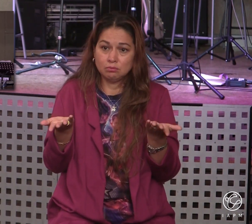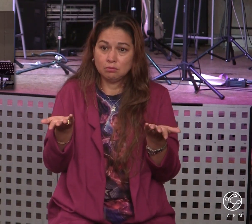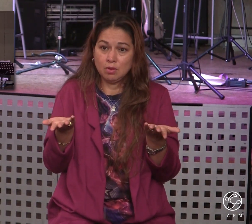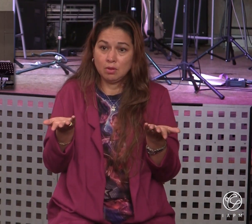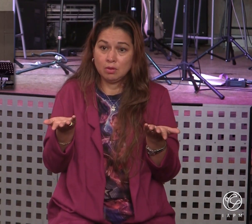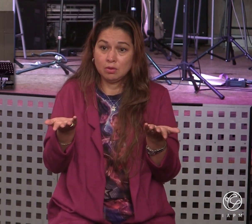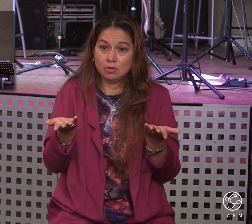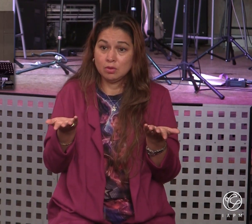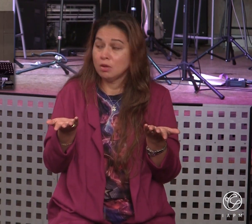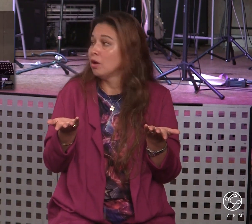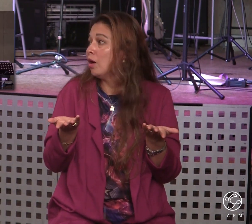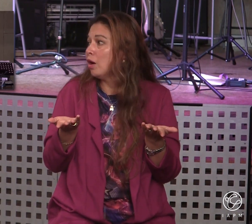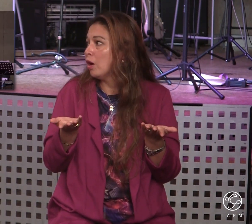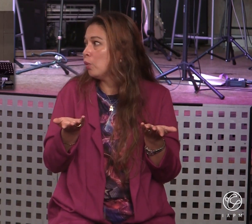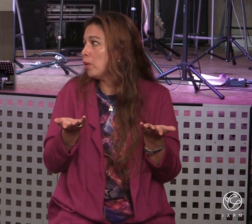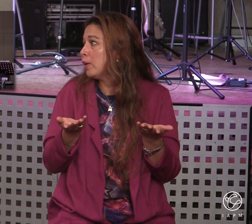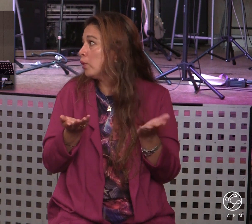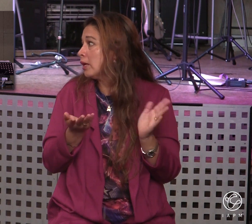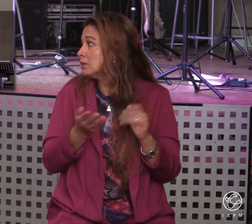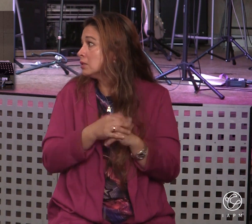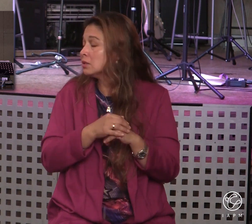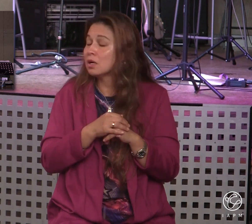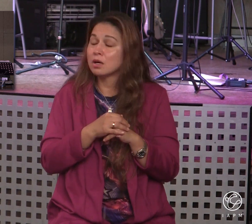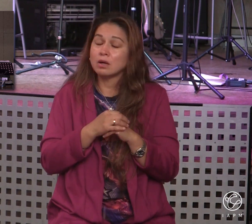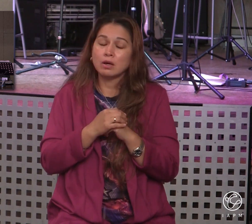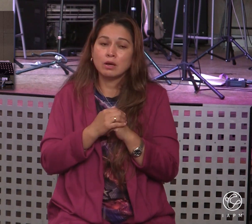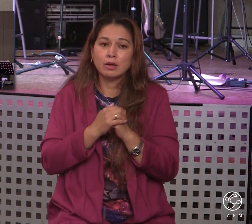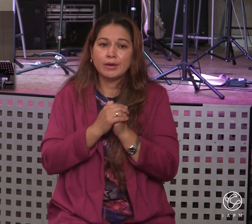Bueno, pues si no soy matemático filosófico, yo qué sé.